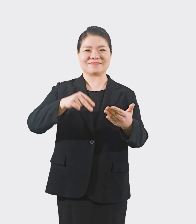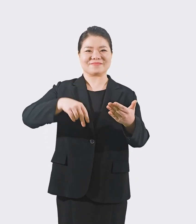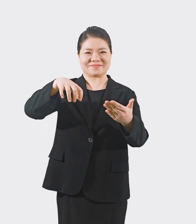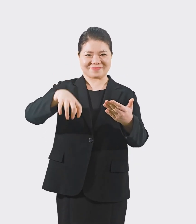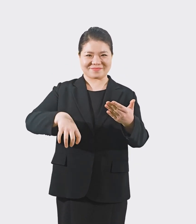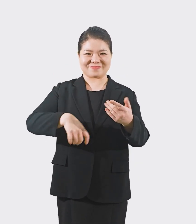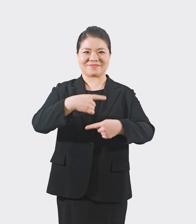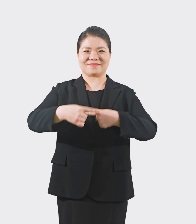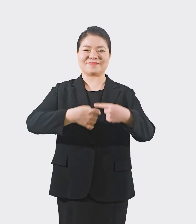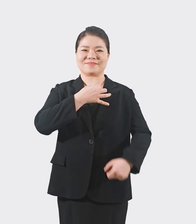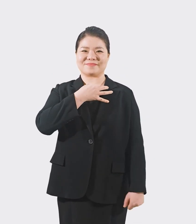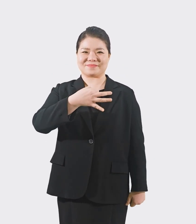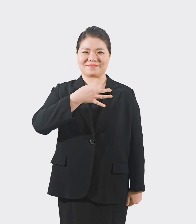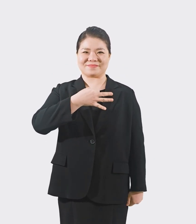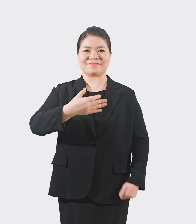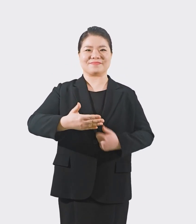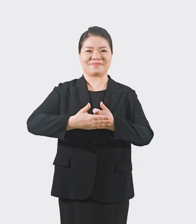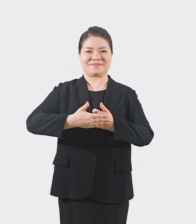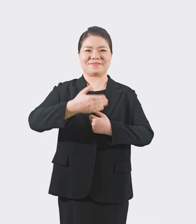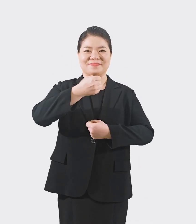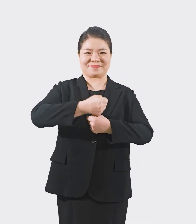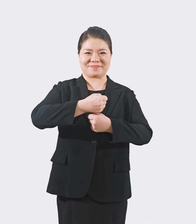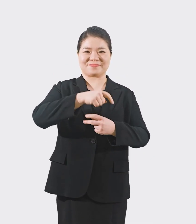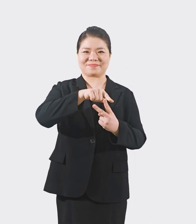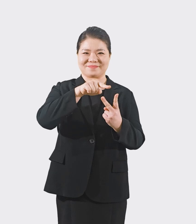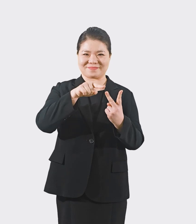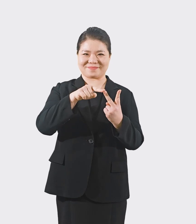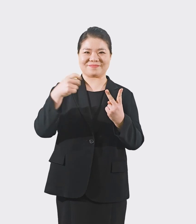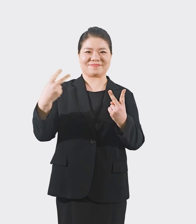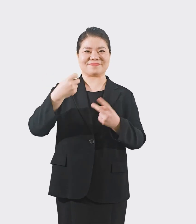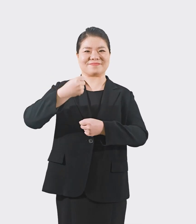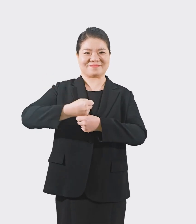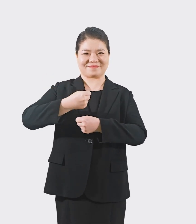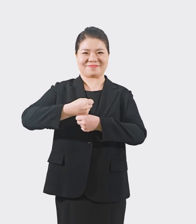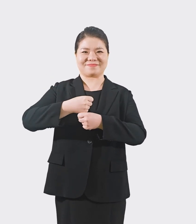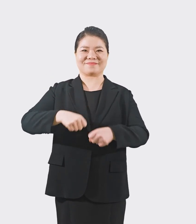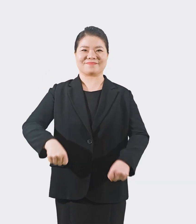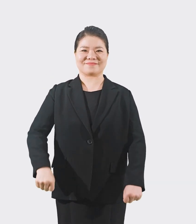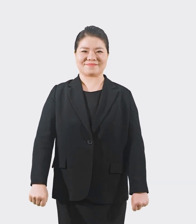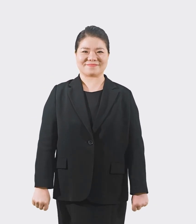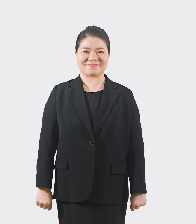국립장애인 도서관의 수어, 음성 지원을 받아 제작, 재구성한 것입니다.